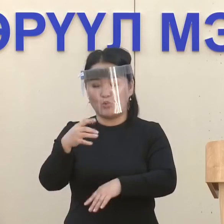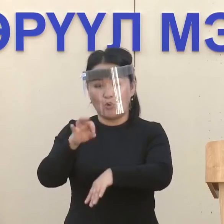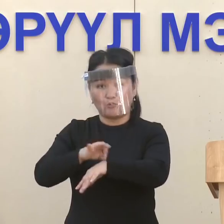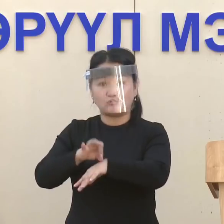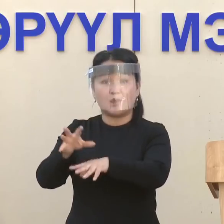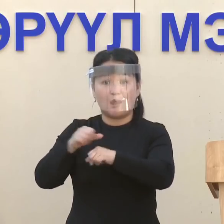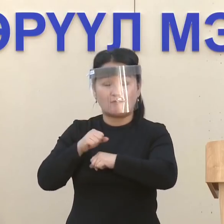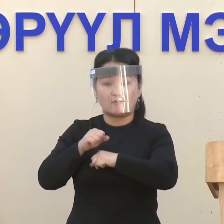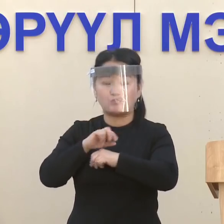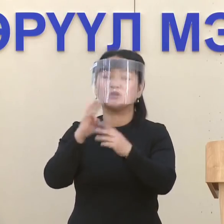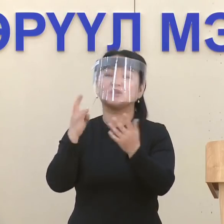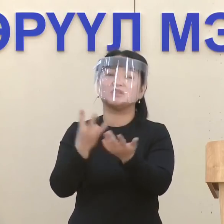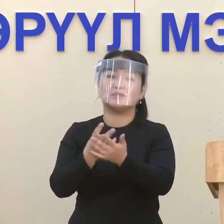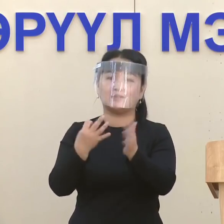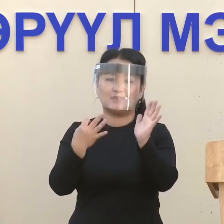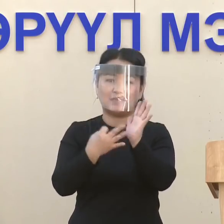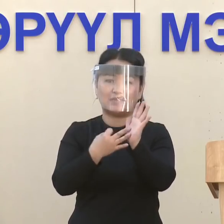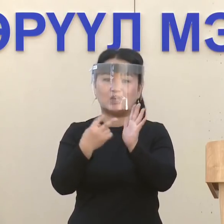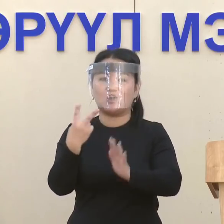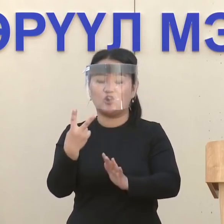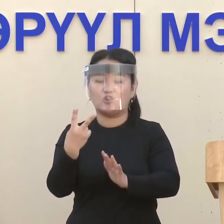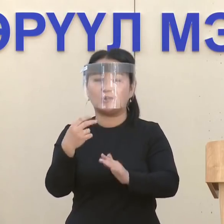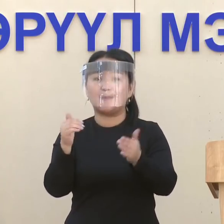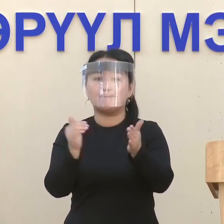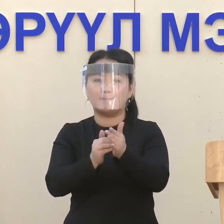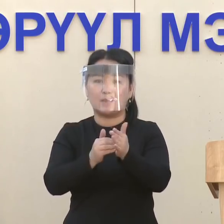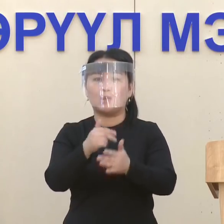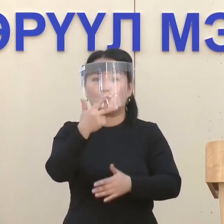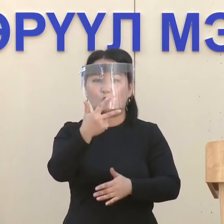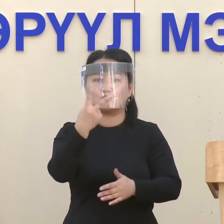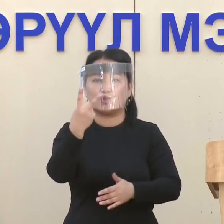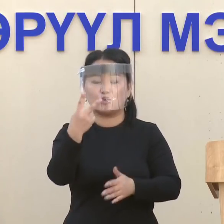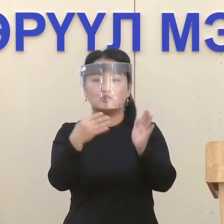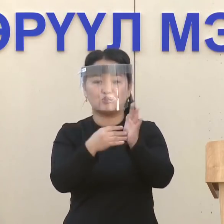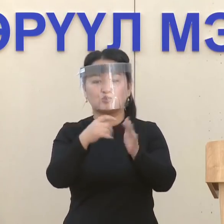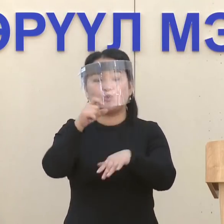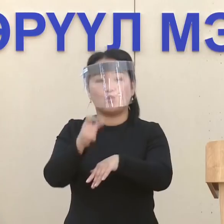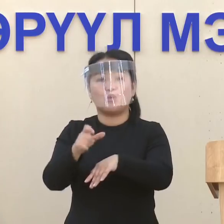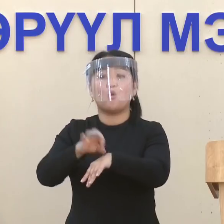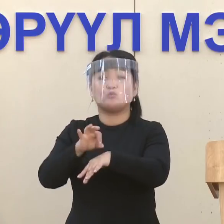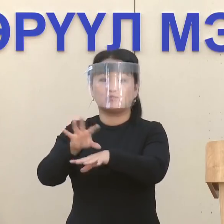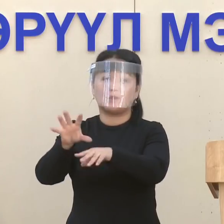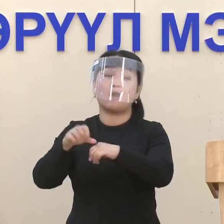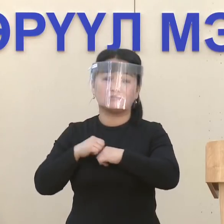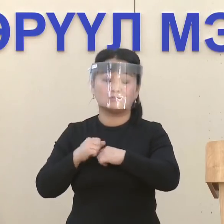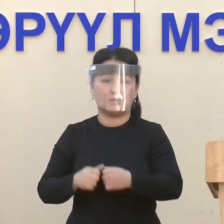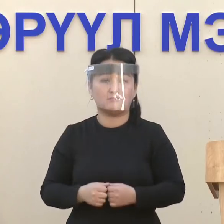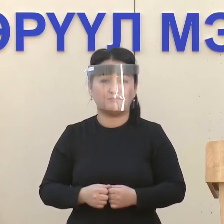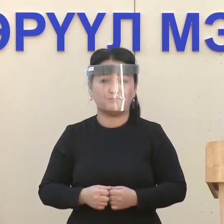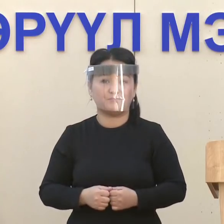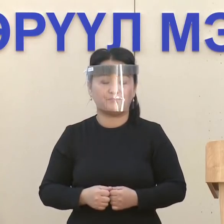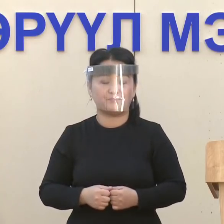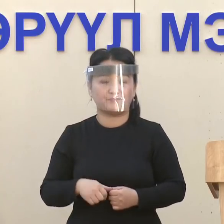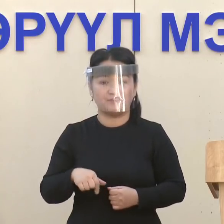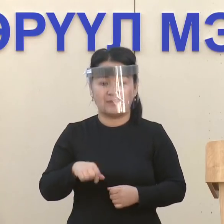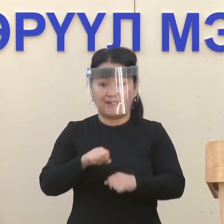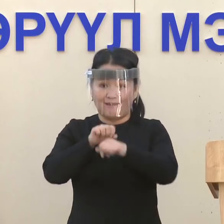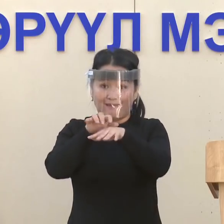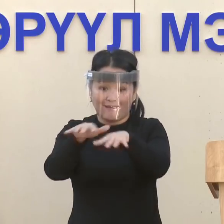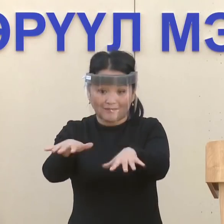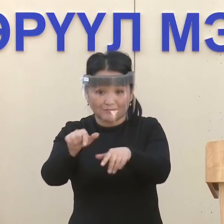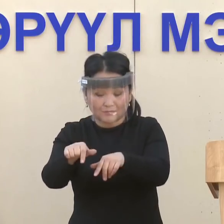нийт тохиолдлын тоо 82,329 болсон гэж Туркийн эрүүл мэндийн сайт мэдээлсэн байна. За халдварын